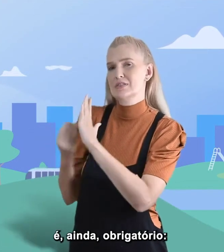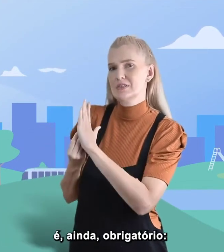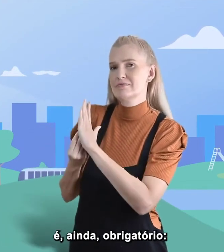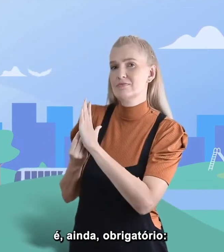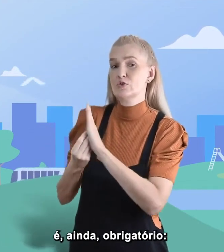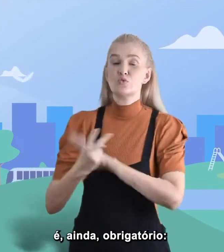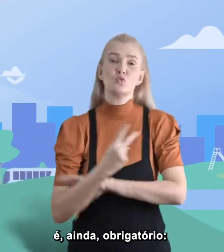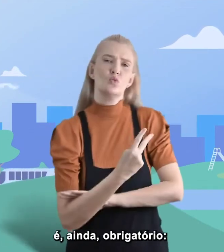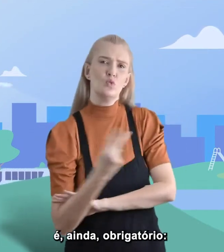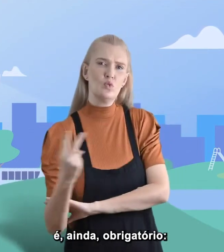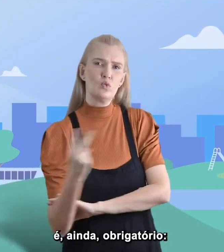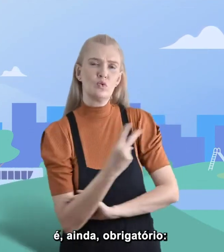obrigatório.